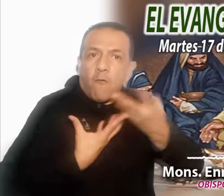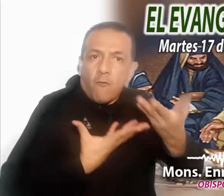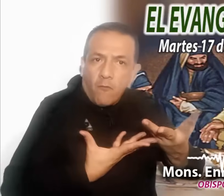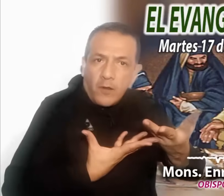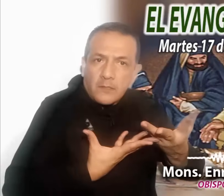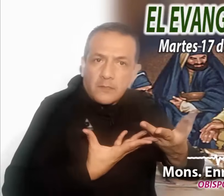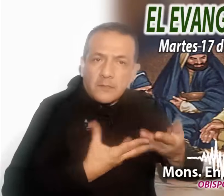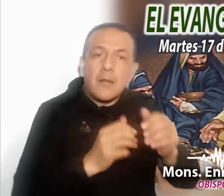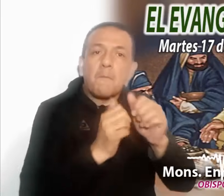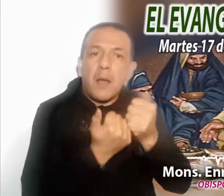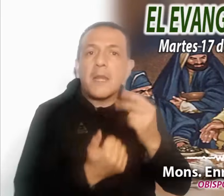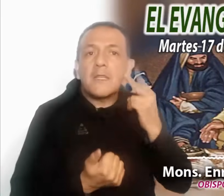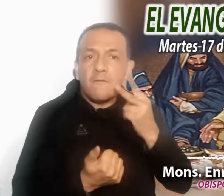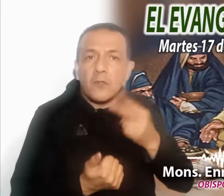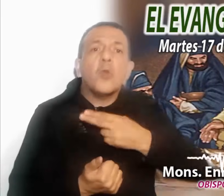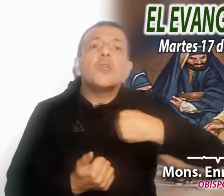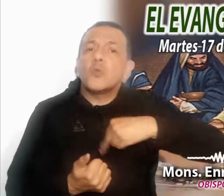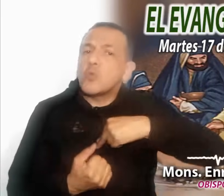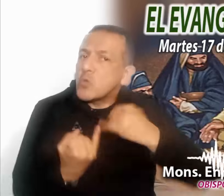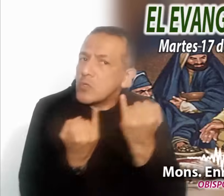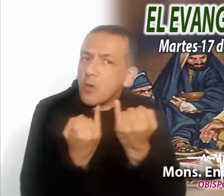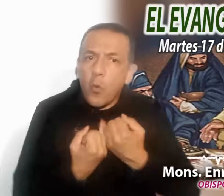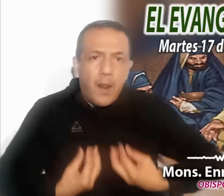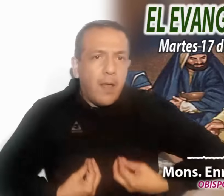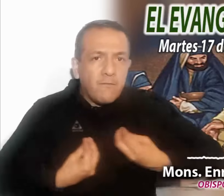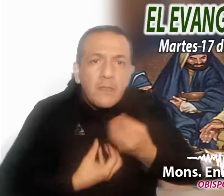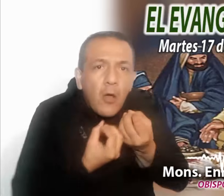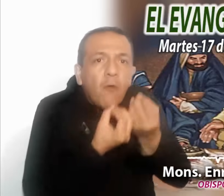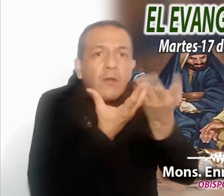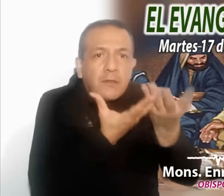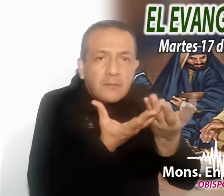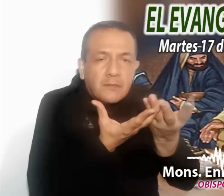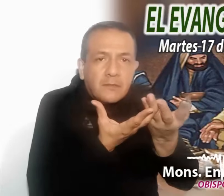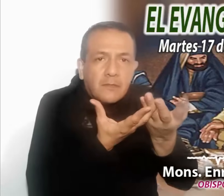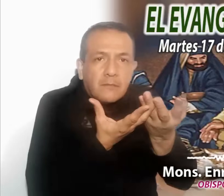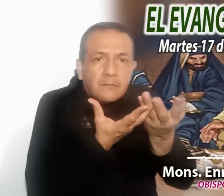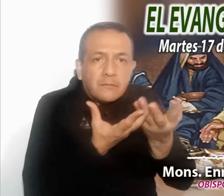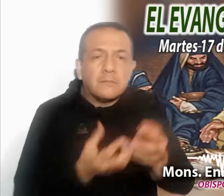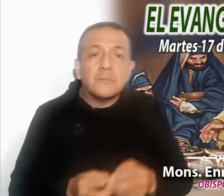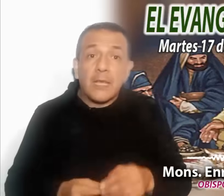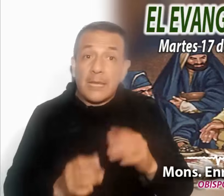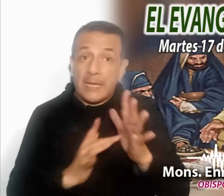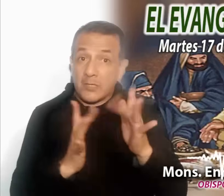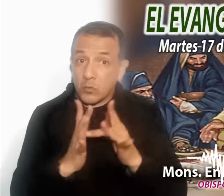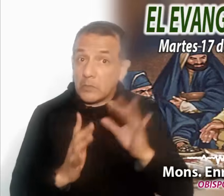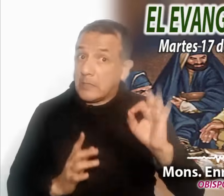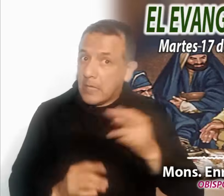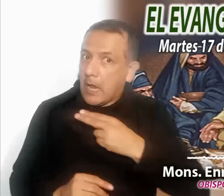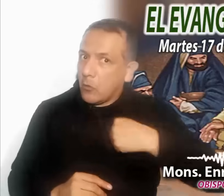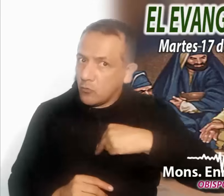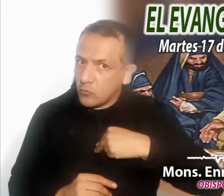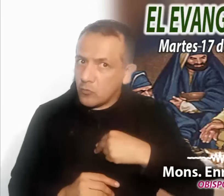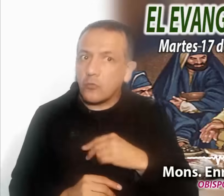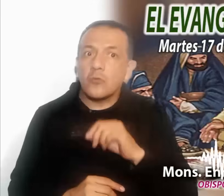estamos siendo coherentes con la ofrenda que presentamos y con la vida que vivimos. ¿Nos llamará Cristo también